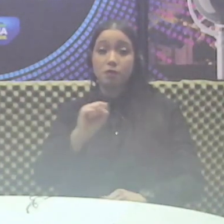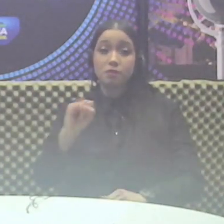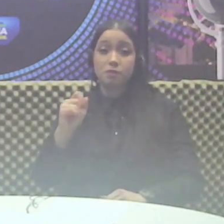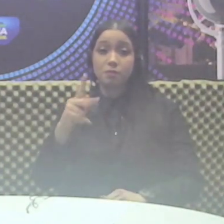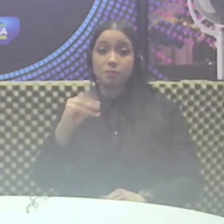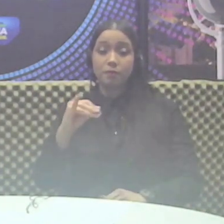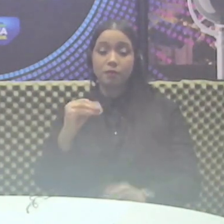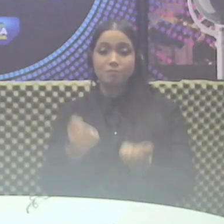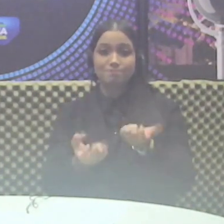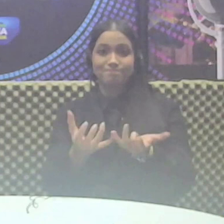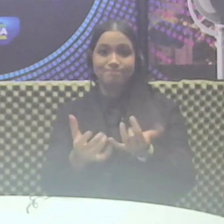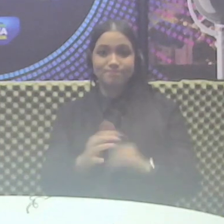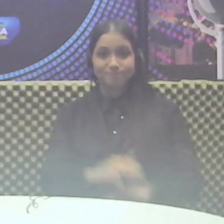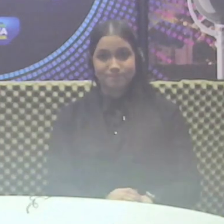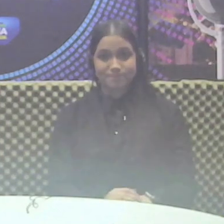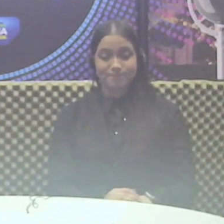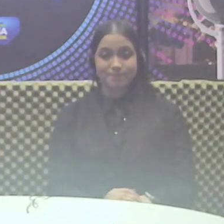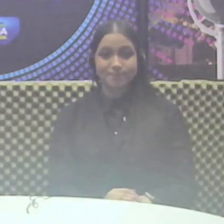bairro Planalto.